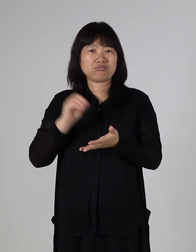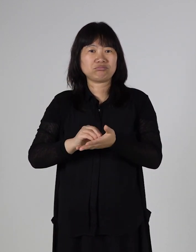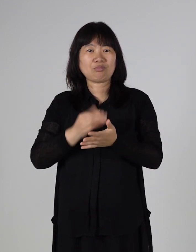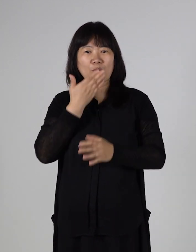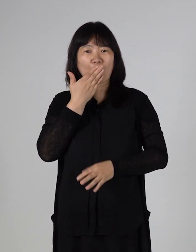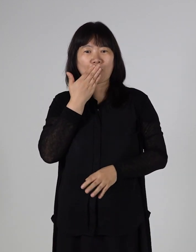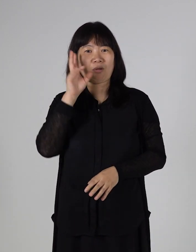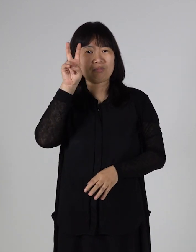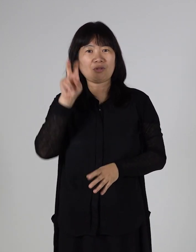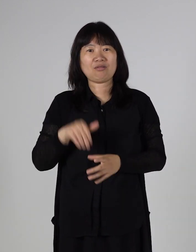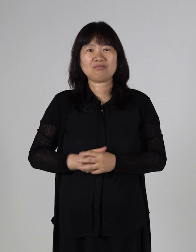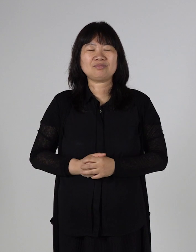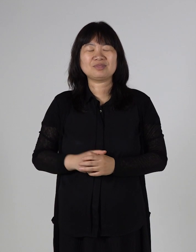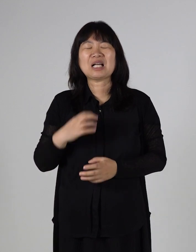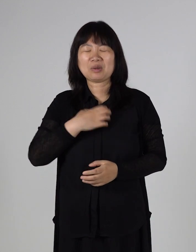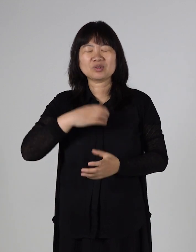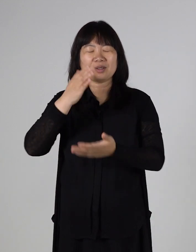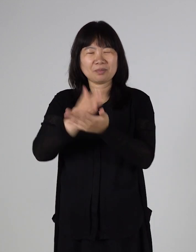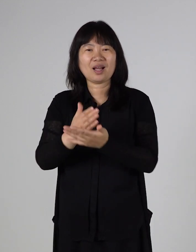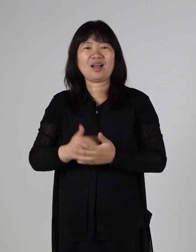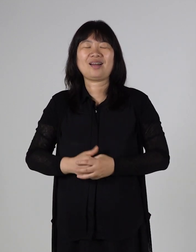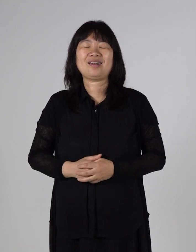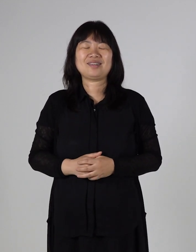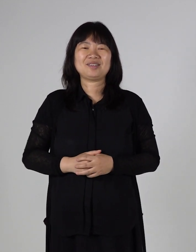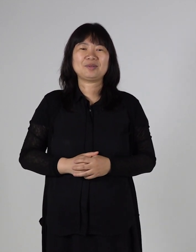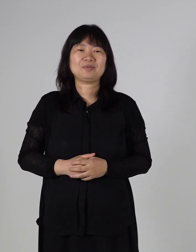돌아갈 겁니다. 걱정하지 마십시오.